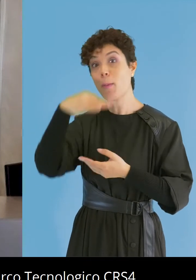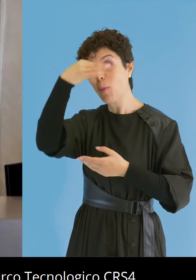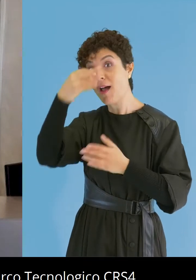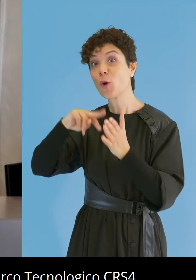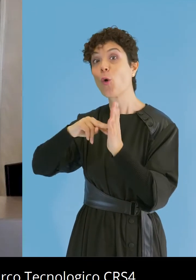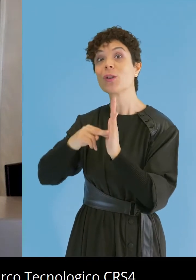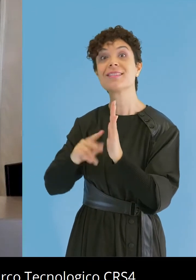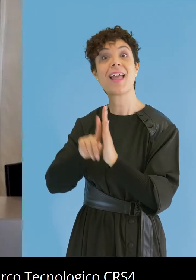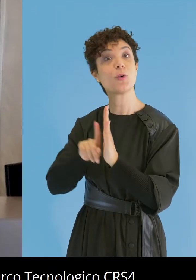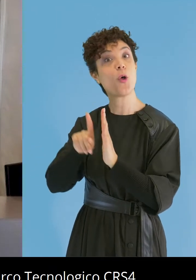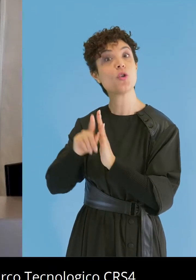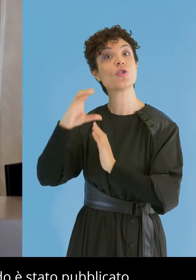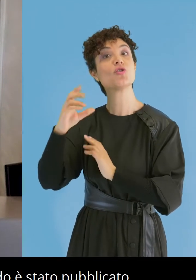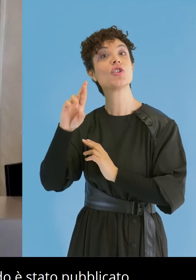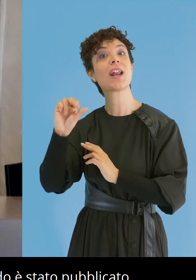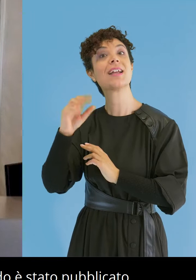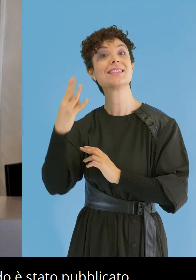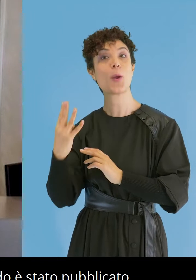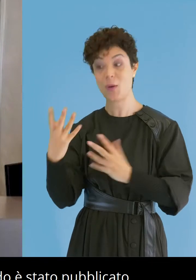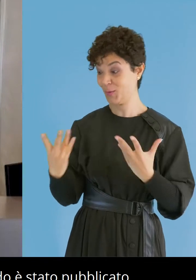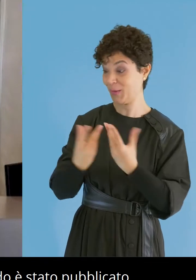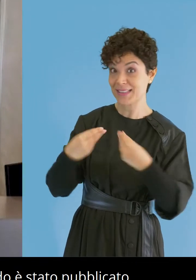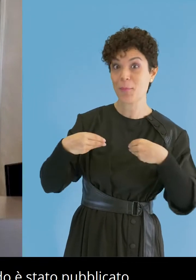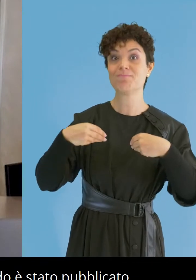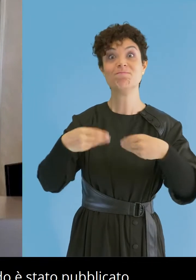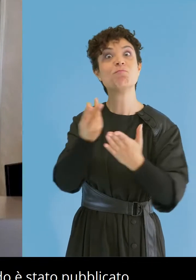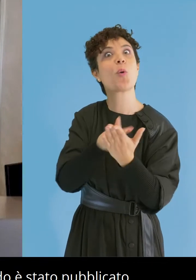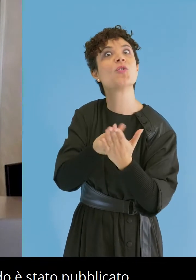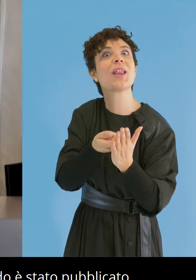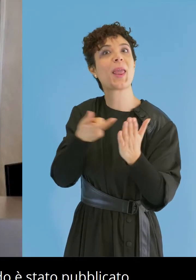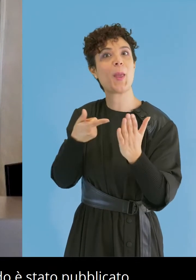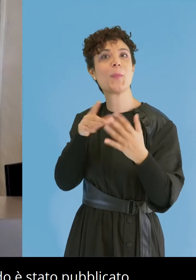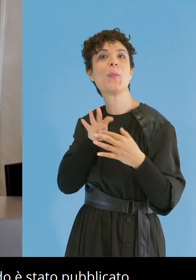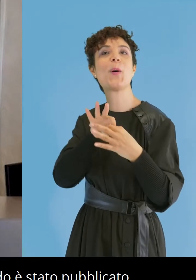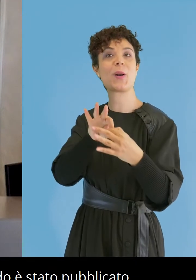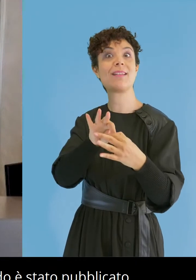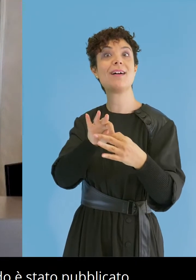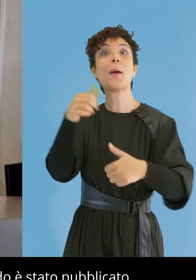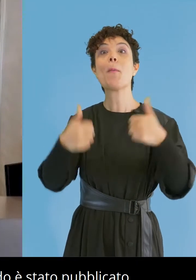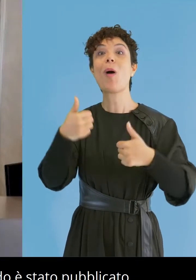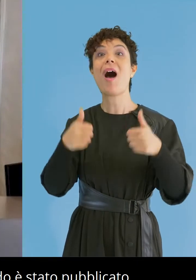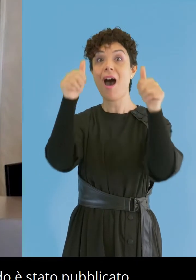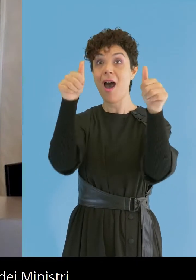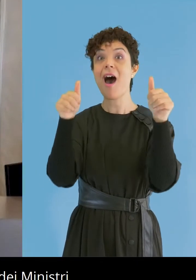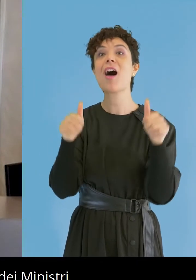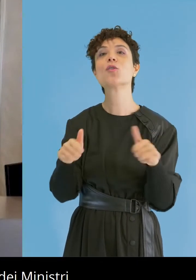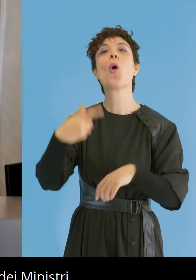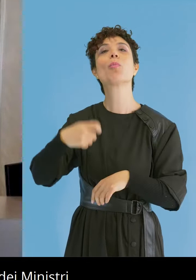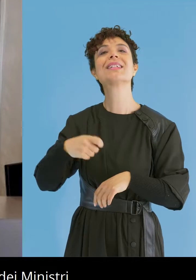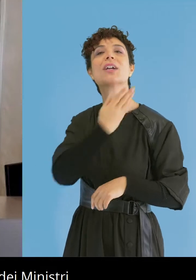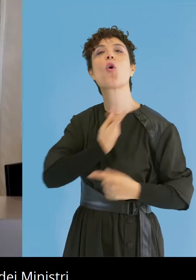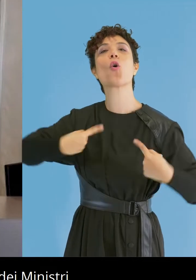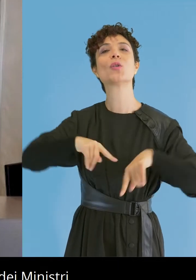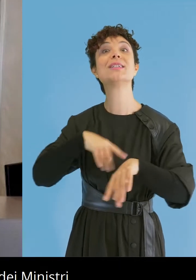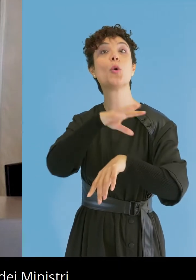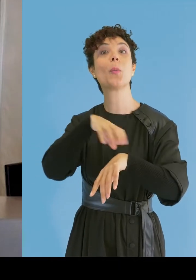Parco Tecnologico CRS4 a questo importante progetto, il cui bando è stato pubblicato dalla Presidenza del